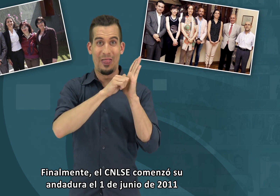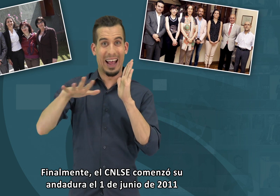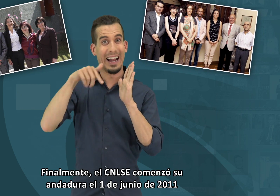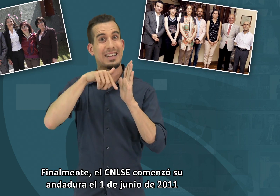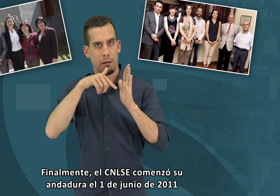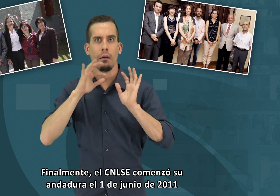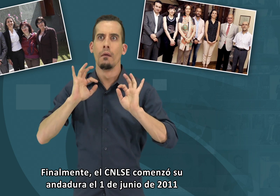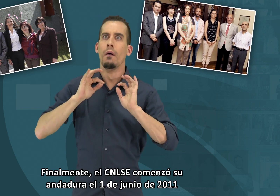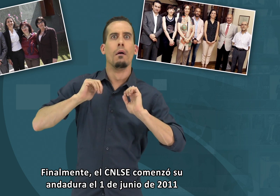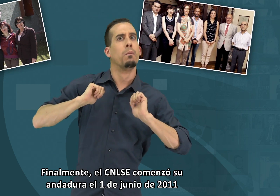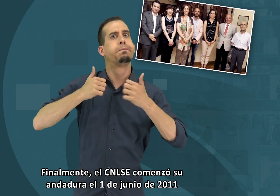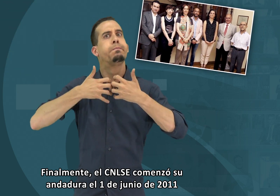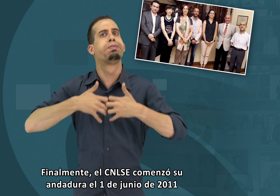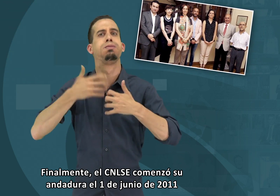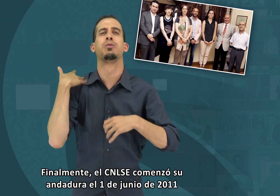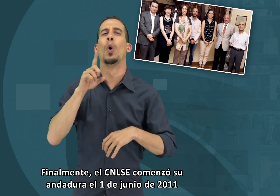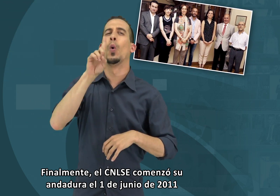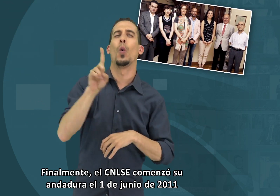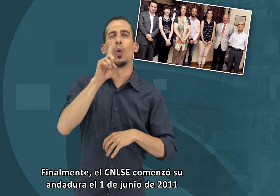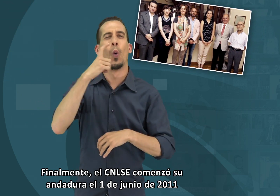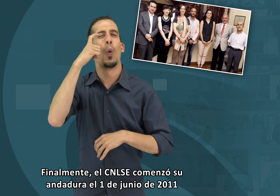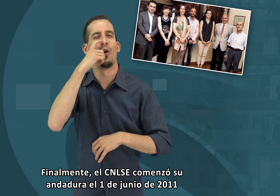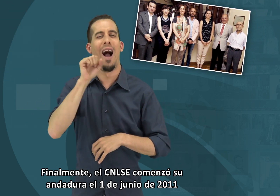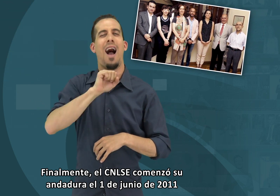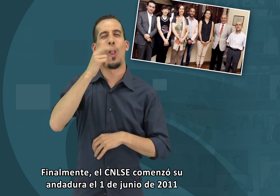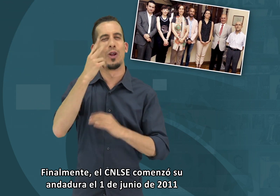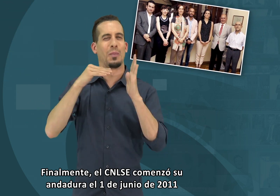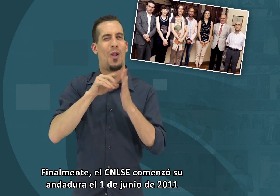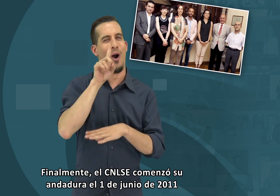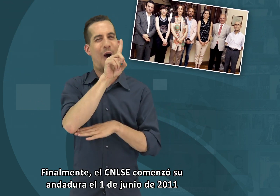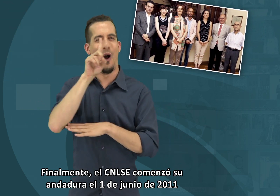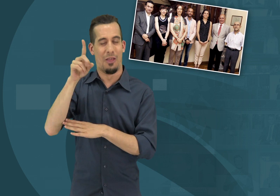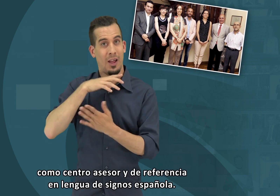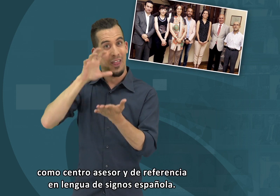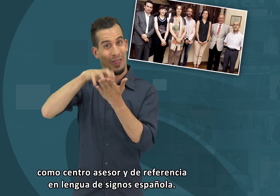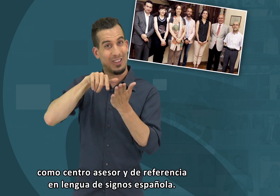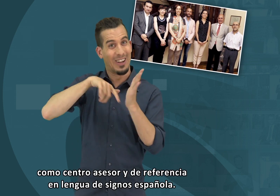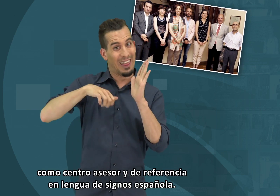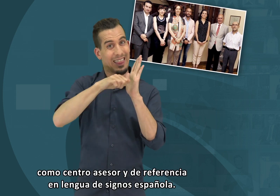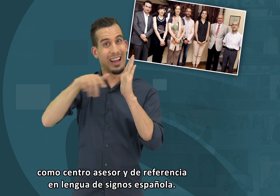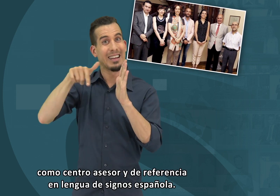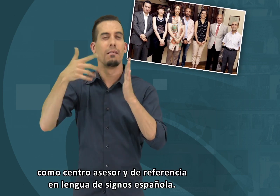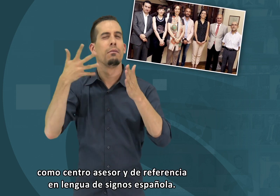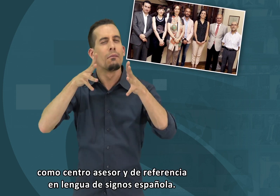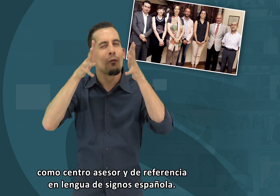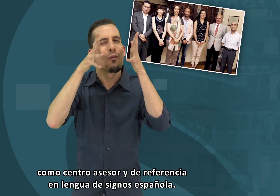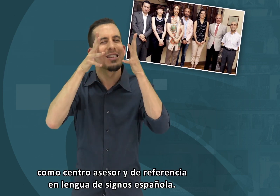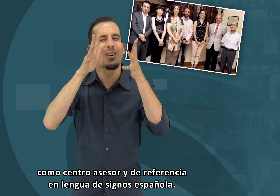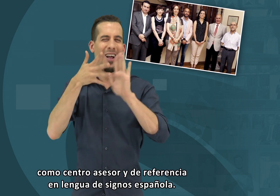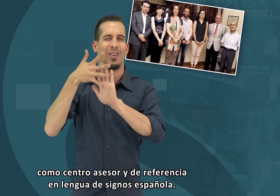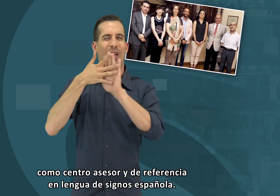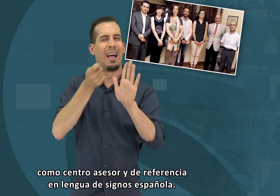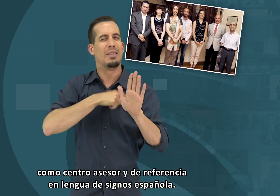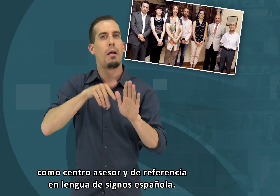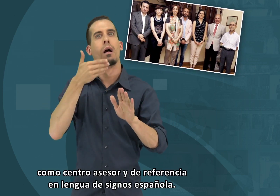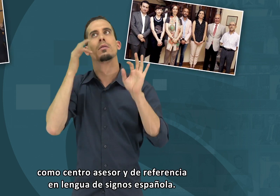Finalmente, el CENELSE comenzó su andadura el 1 de junio de 2011 como centro asesor y de referencia